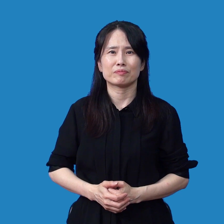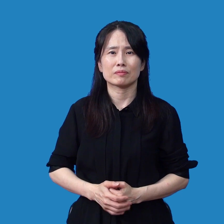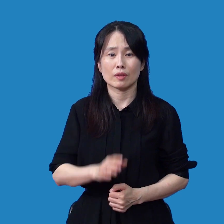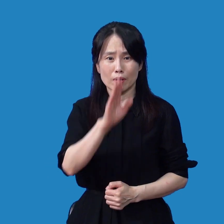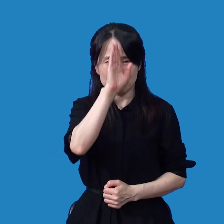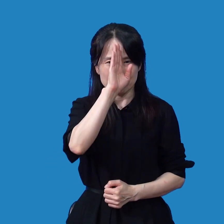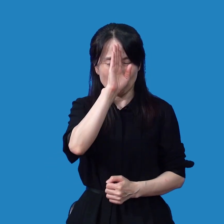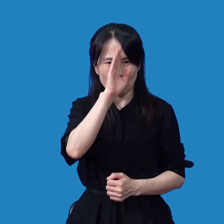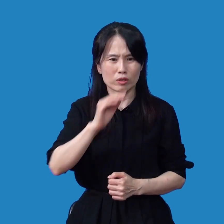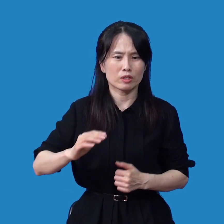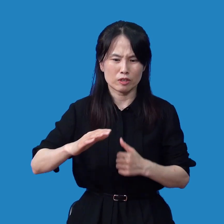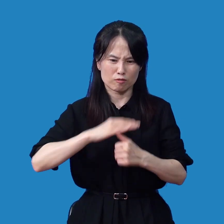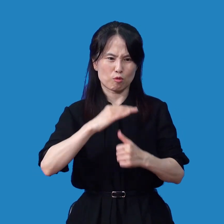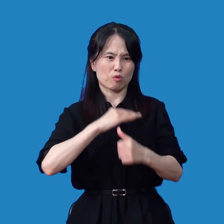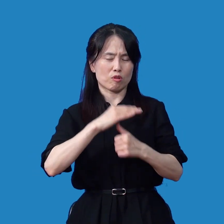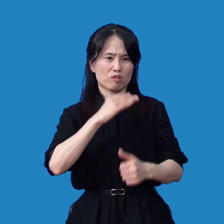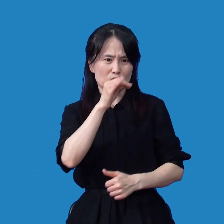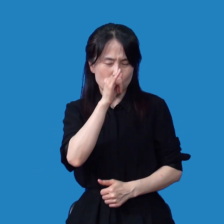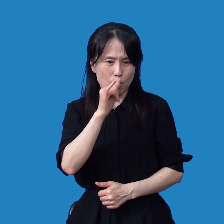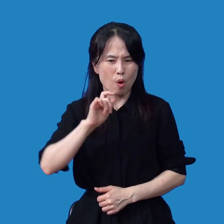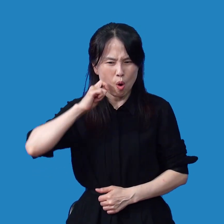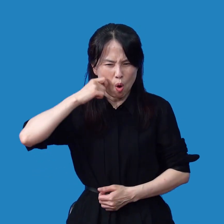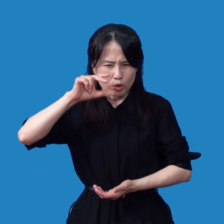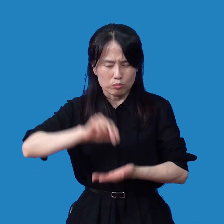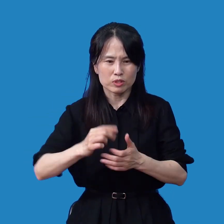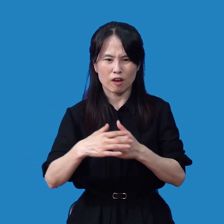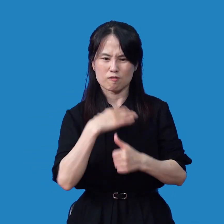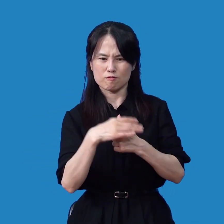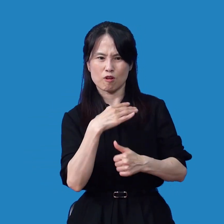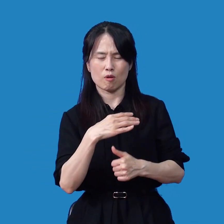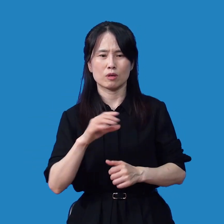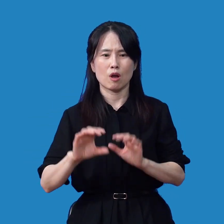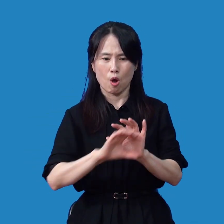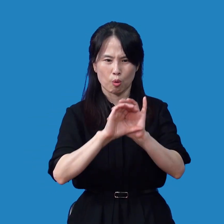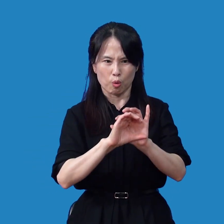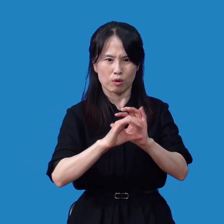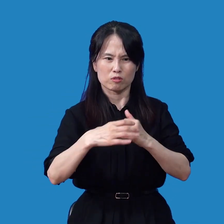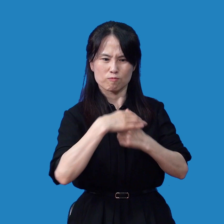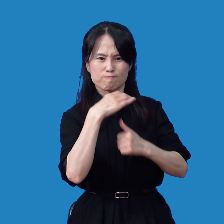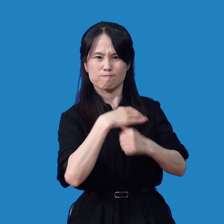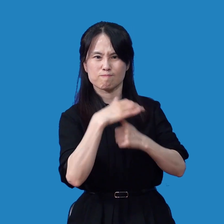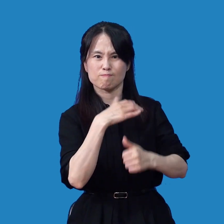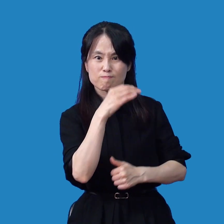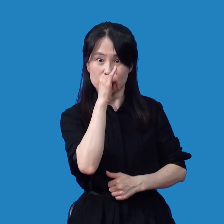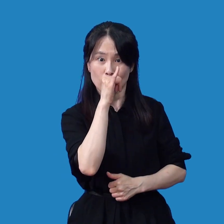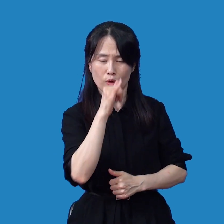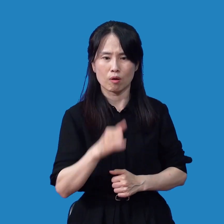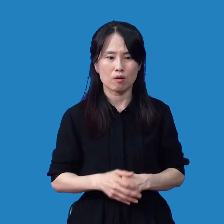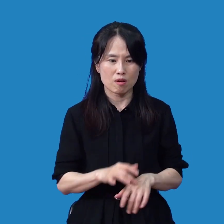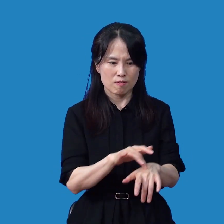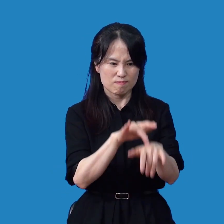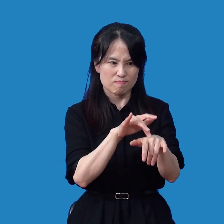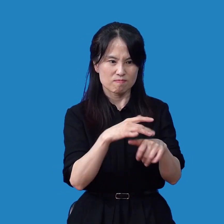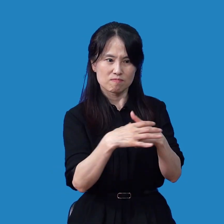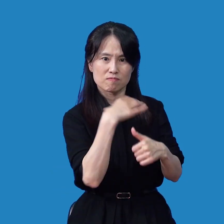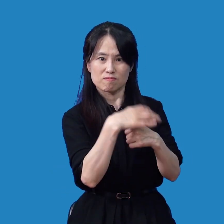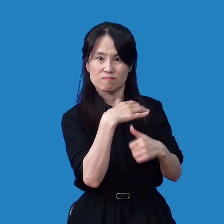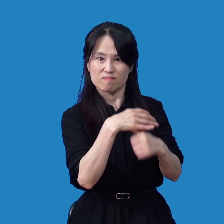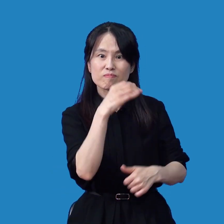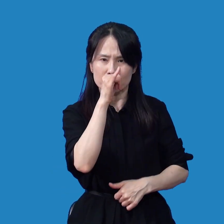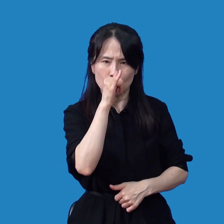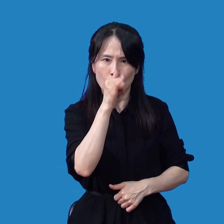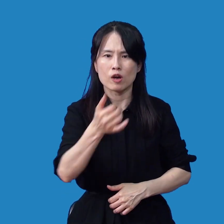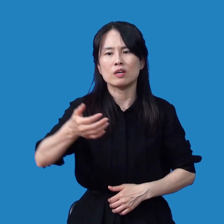병이 우리를 공격하고 시련이 우리를 공격하고 코로나도 공격하고 마귀가 우리를